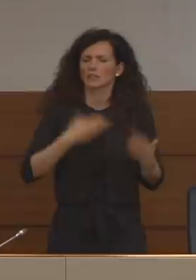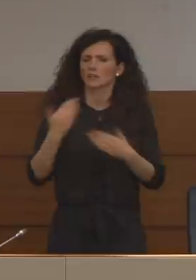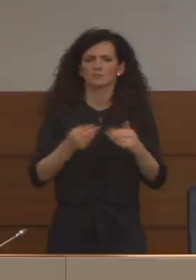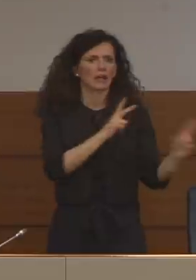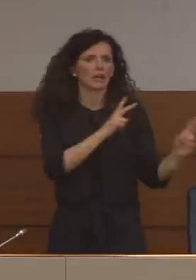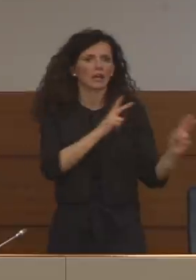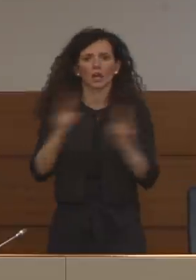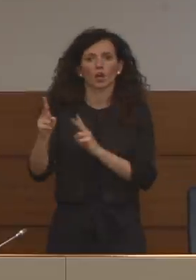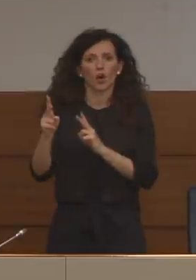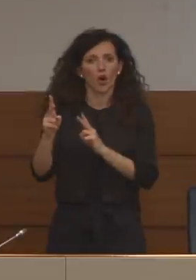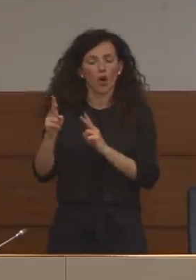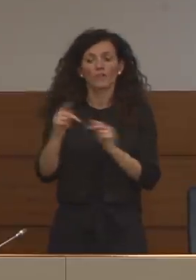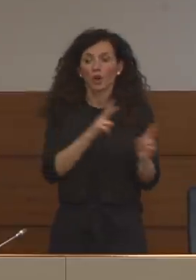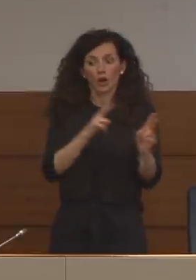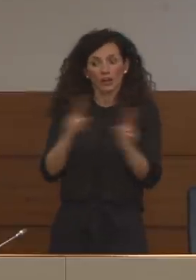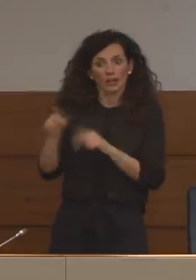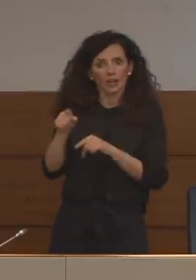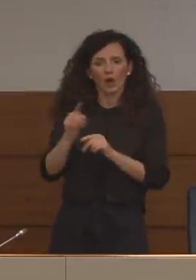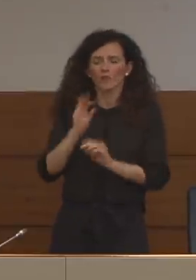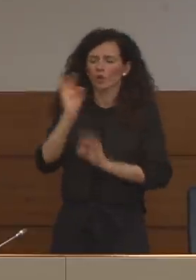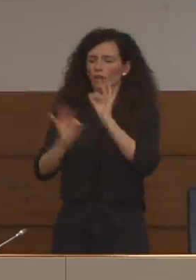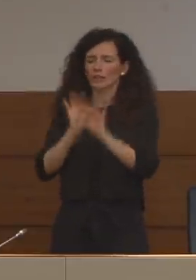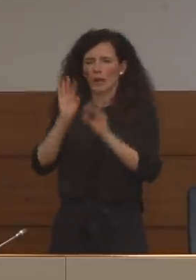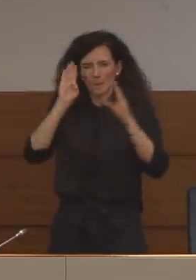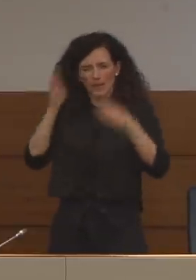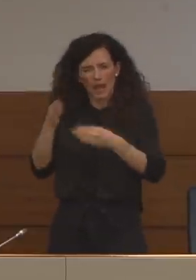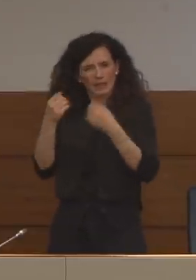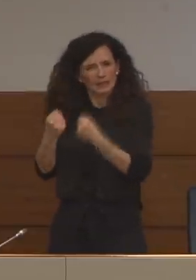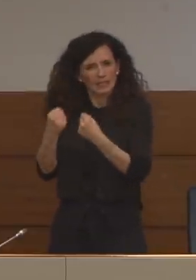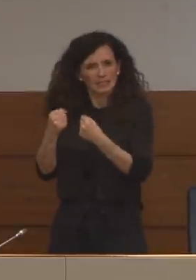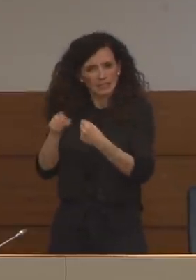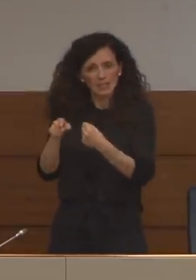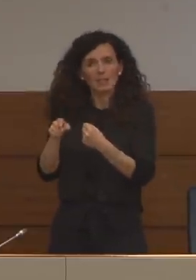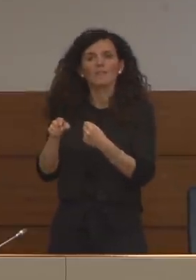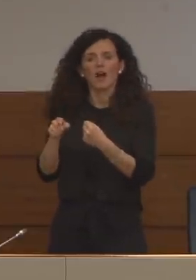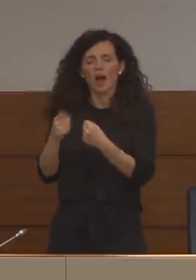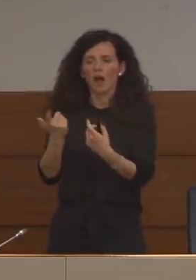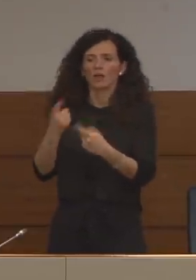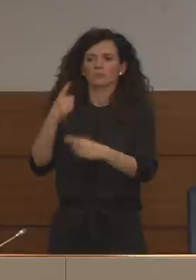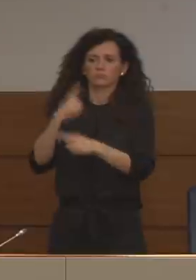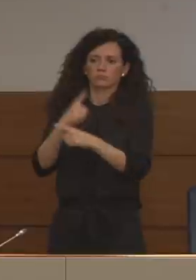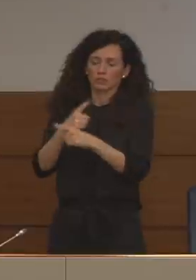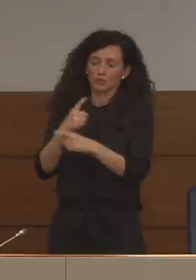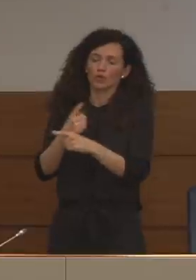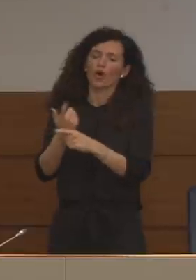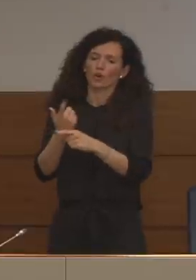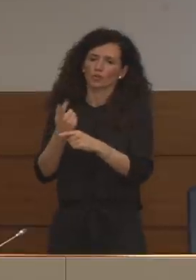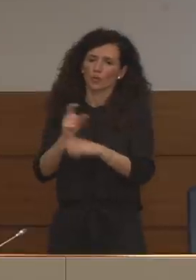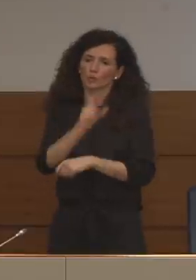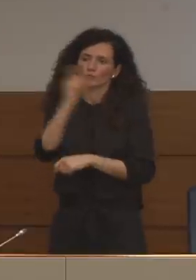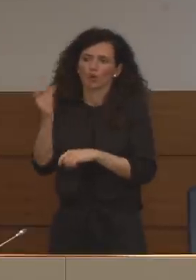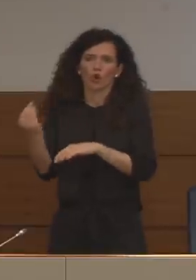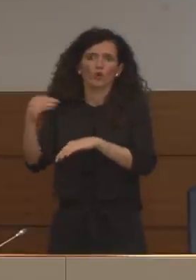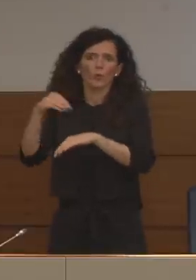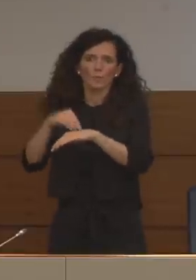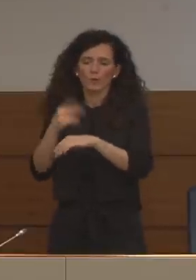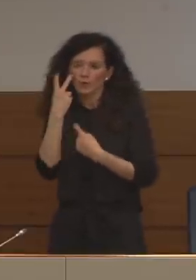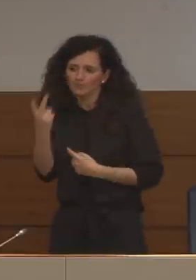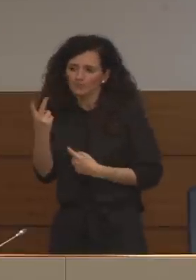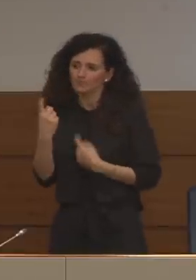ammessi alle terapie intensive vi è bisogno di ancora qualche giorno per